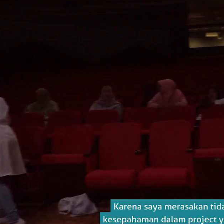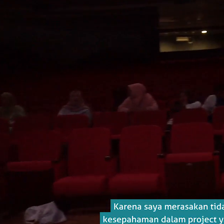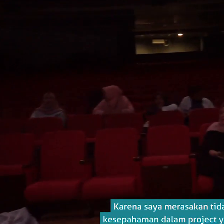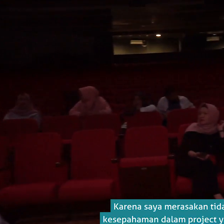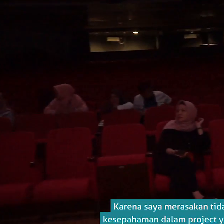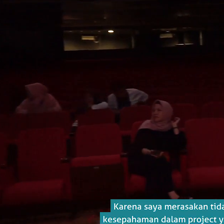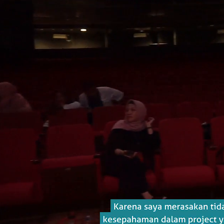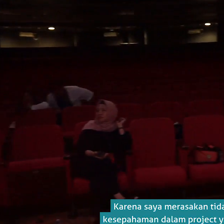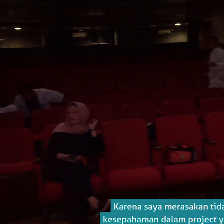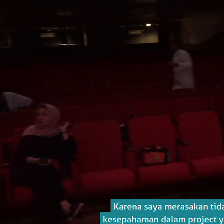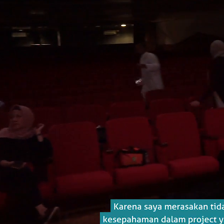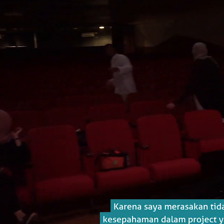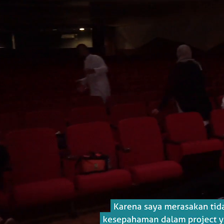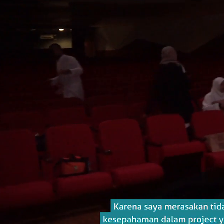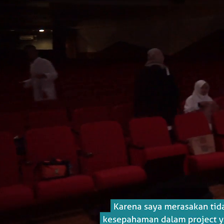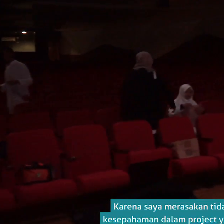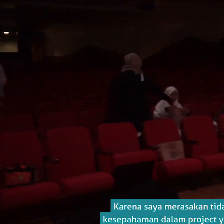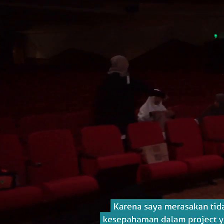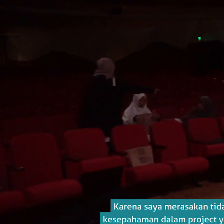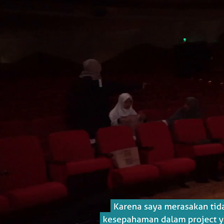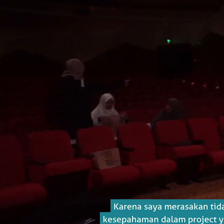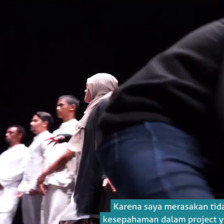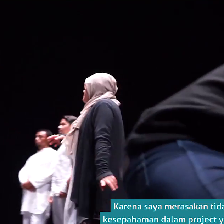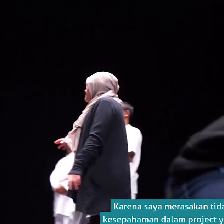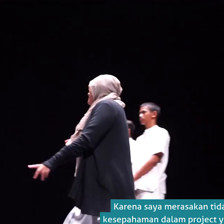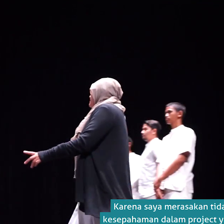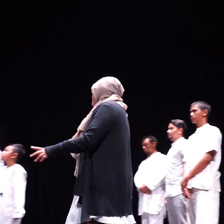Karena saya merasakan tidak ada kesepahaman dalam proyek yang lalu.